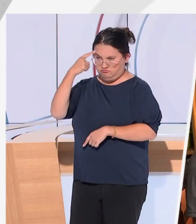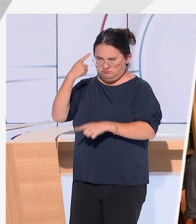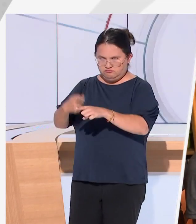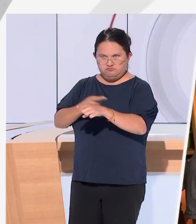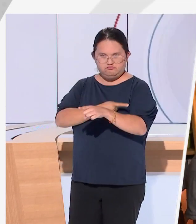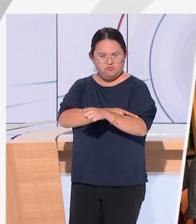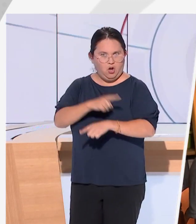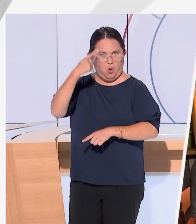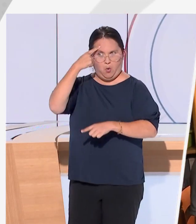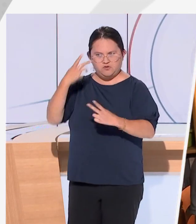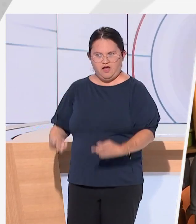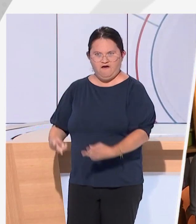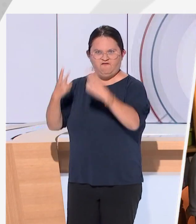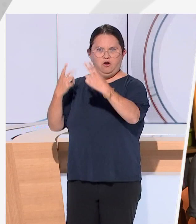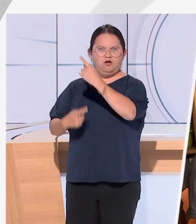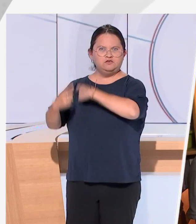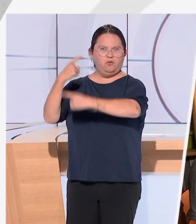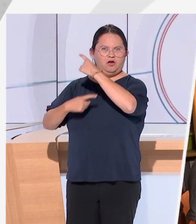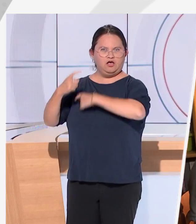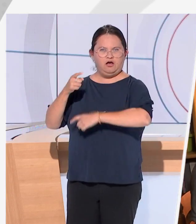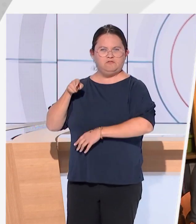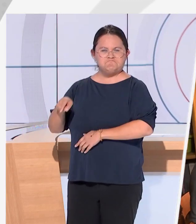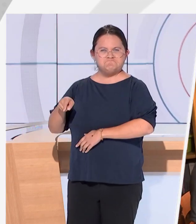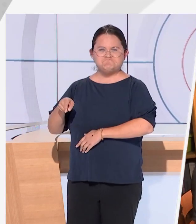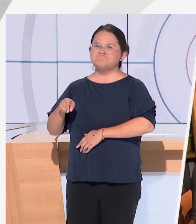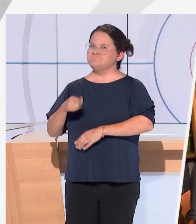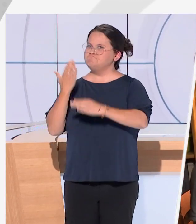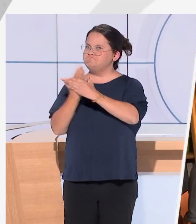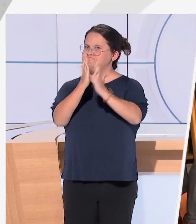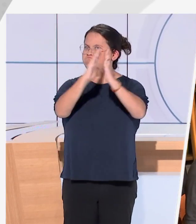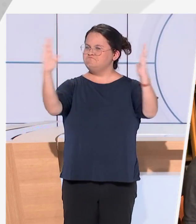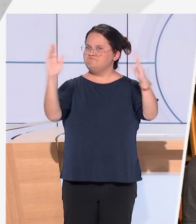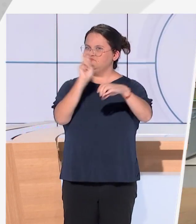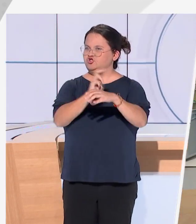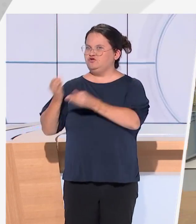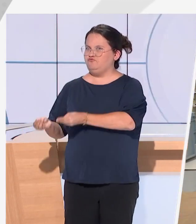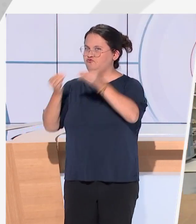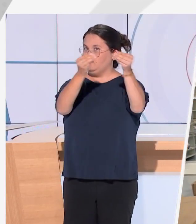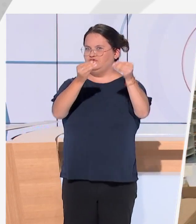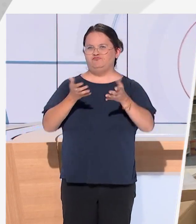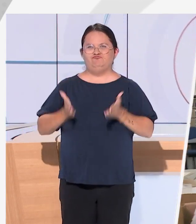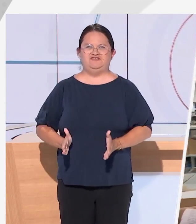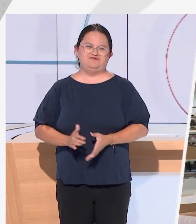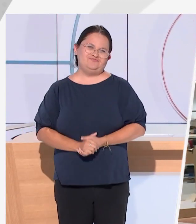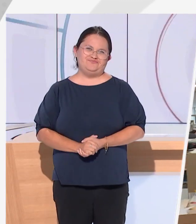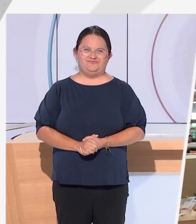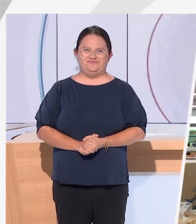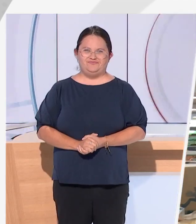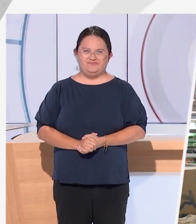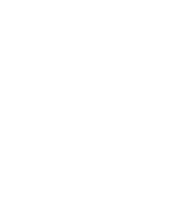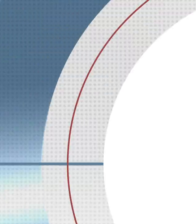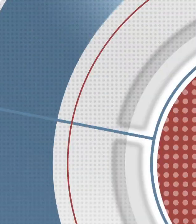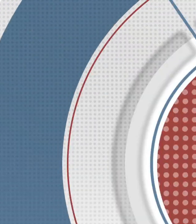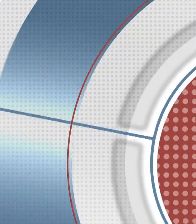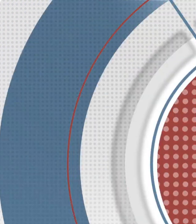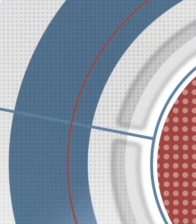intéressant, important d'un point de vue historique. Et j'ai décidé d'en faire don aux archives. Donc ensuite, c'est un livre de rente, d'après